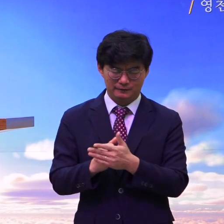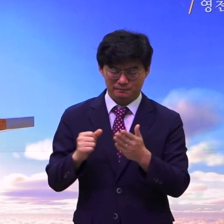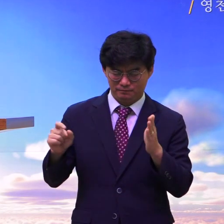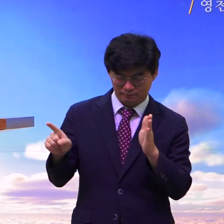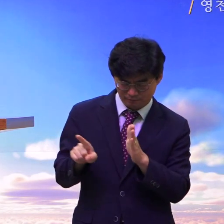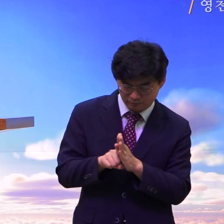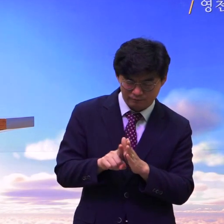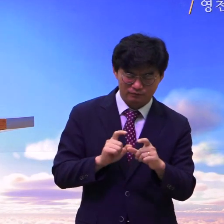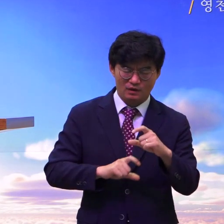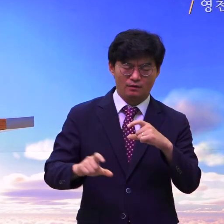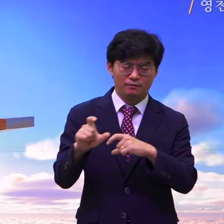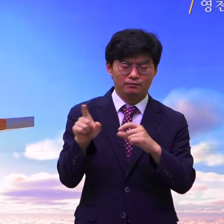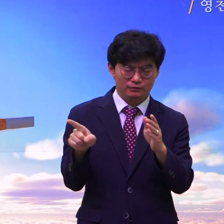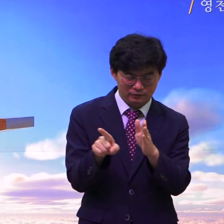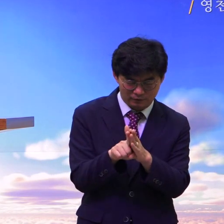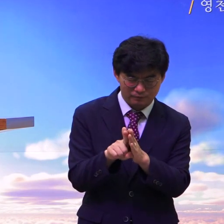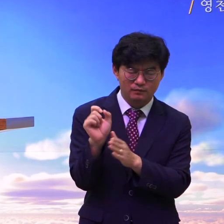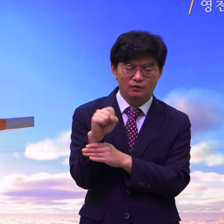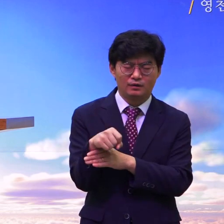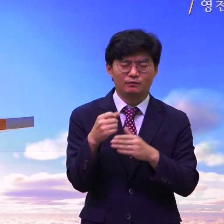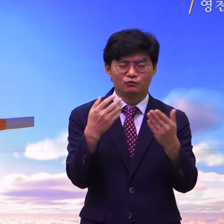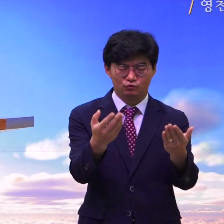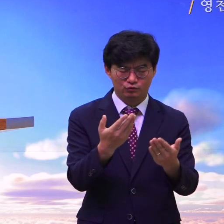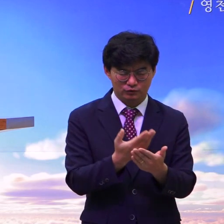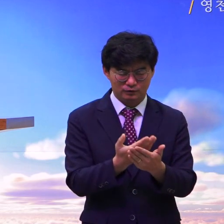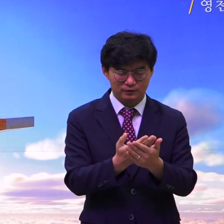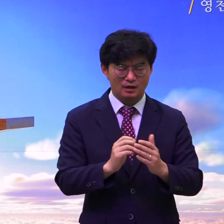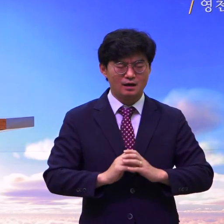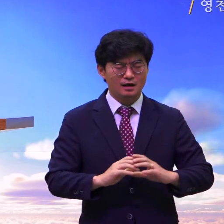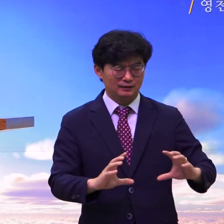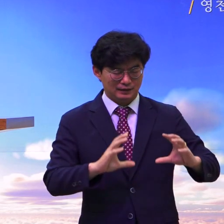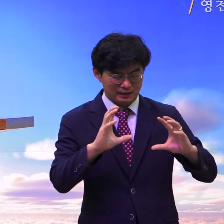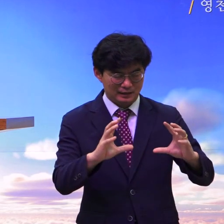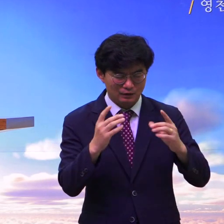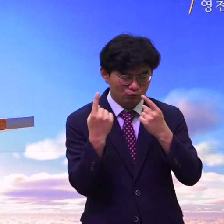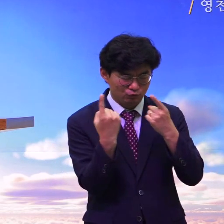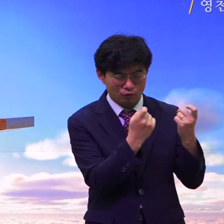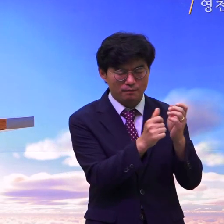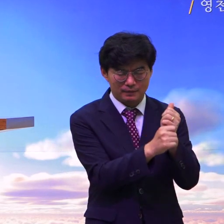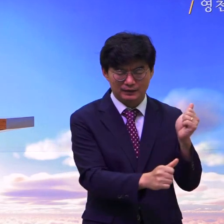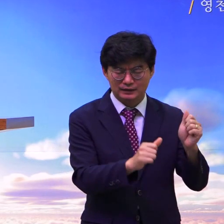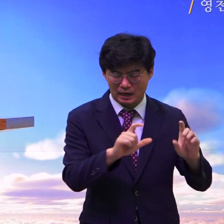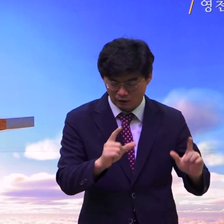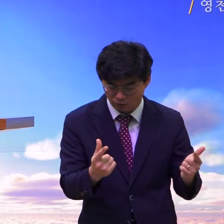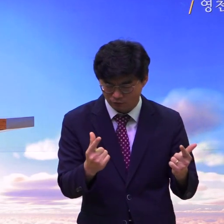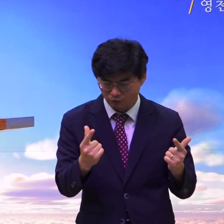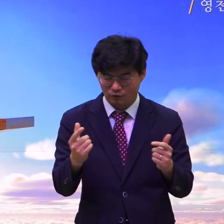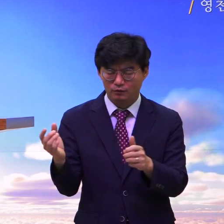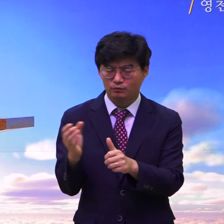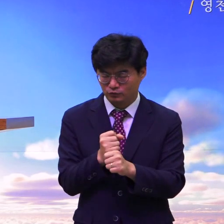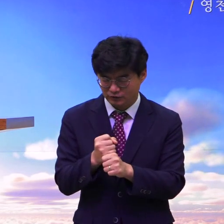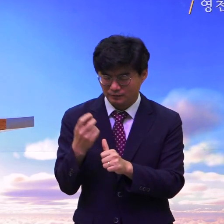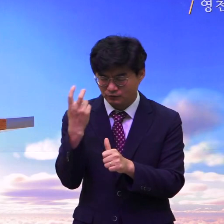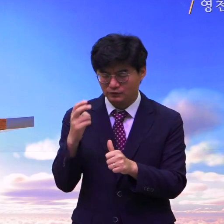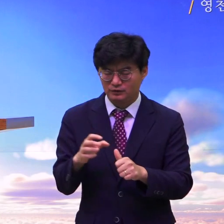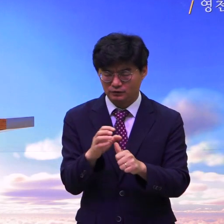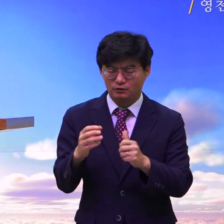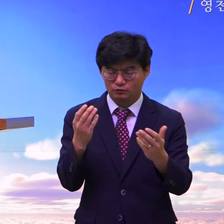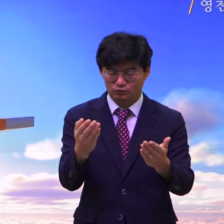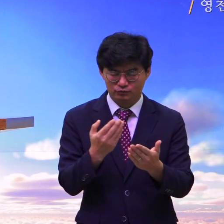더하여 주시옵소서. 세상의 정보, 가치에 흔들리지 않도록 지켜주시옵소서. 또한 변하는